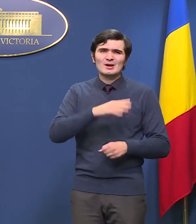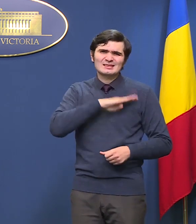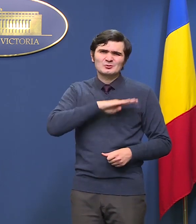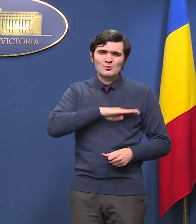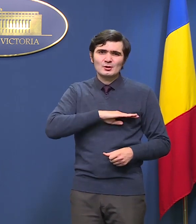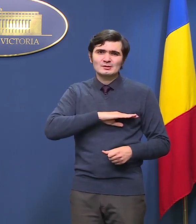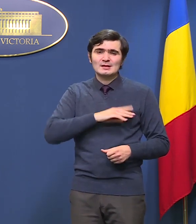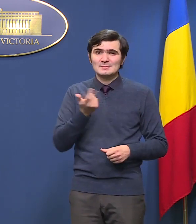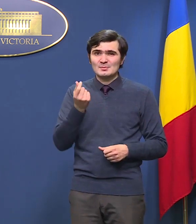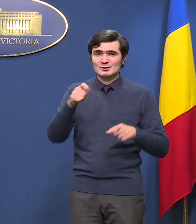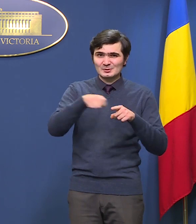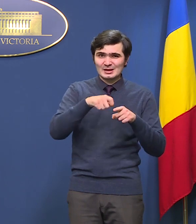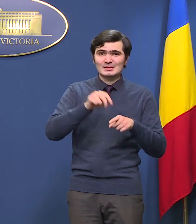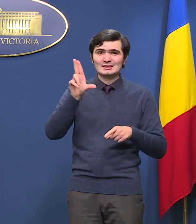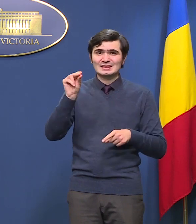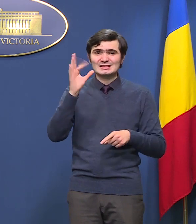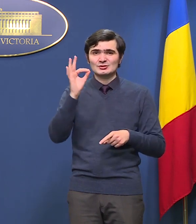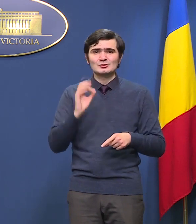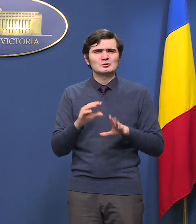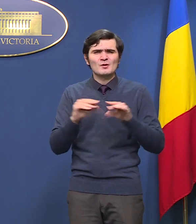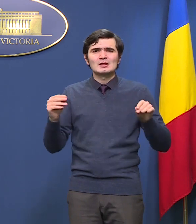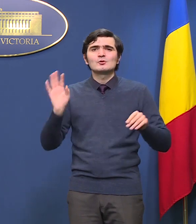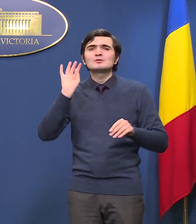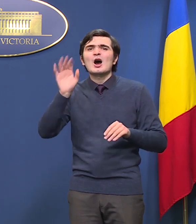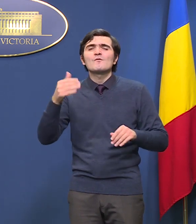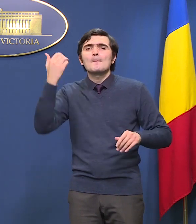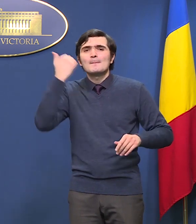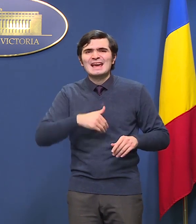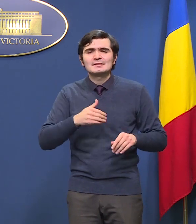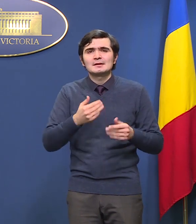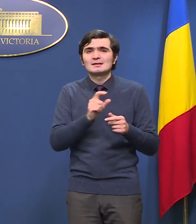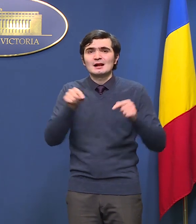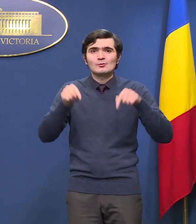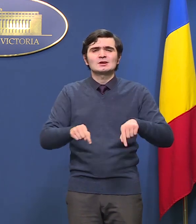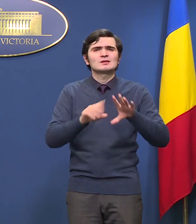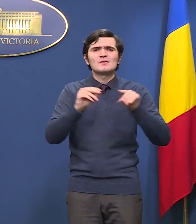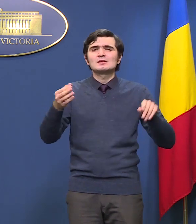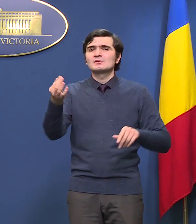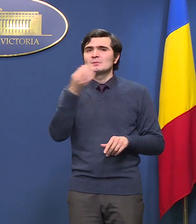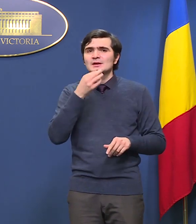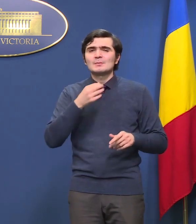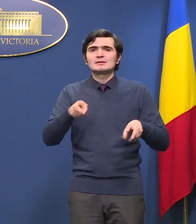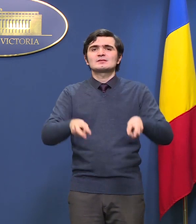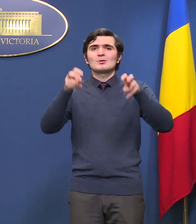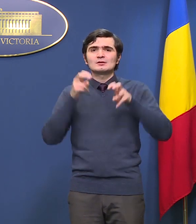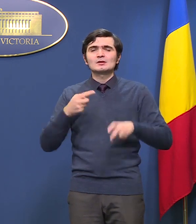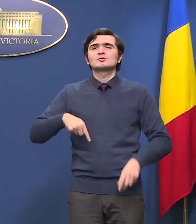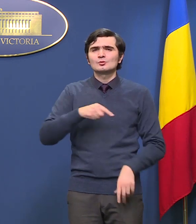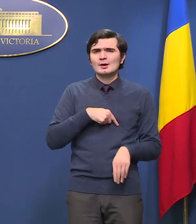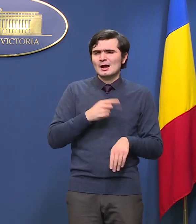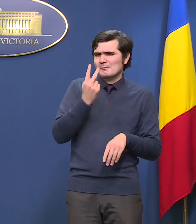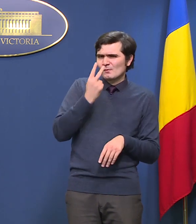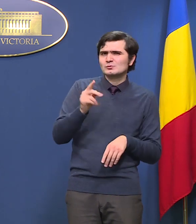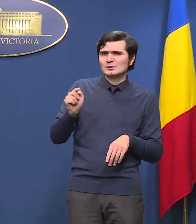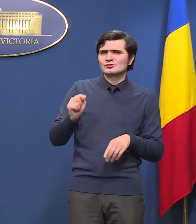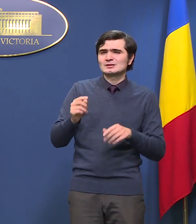reglementat 30%, foarte mulți ajungând pe pierdere. Și din cauza asta s-au retras foarte multe medicamente. Noi am prevăzut această situație și tocmai